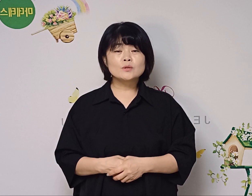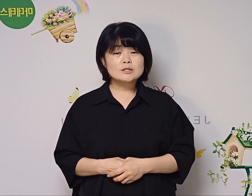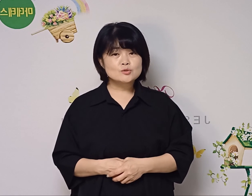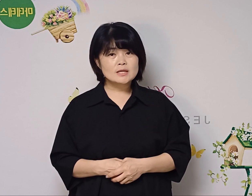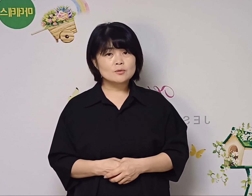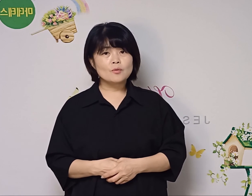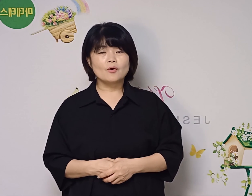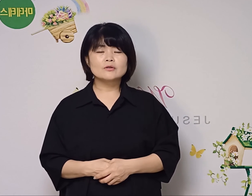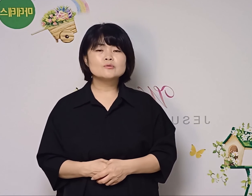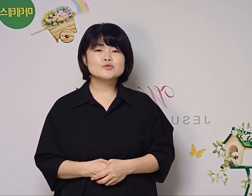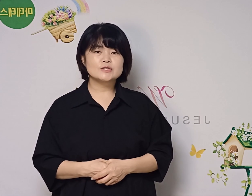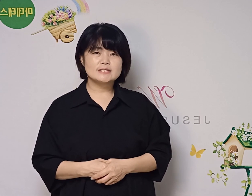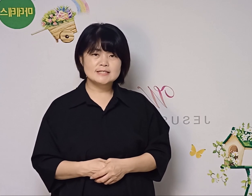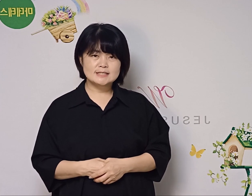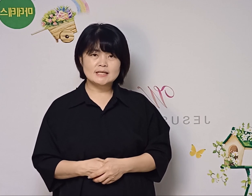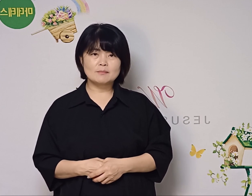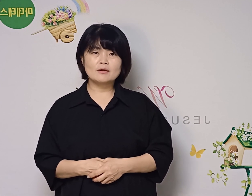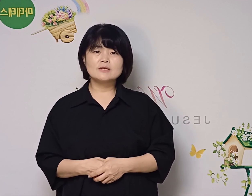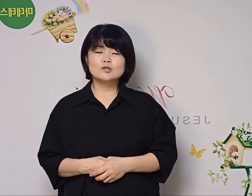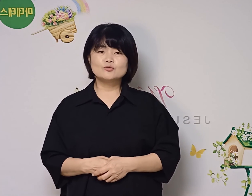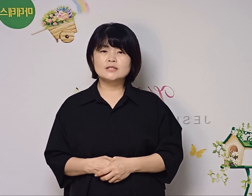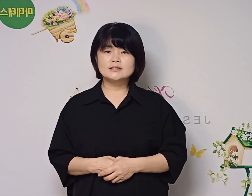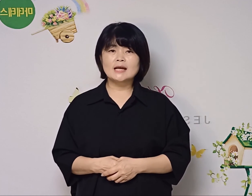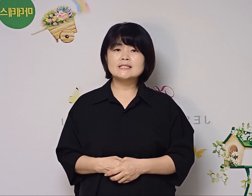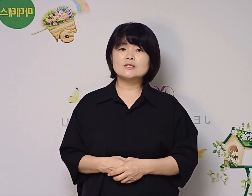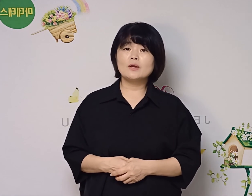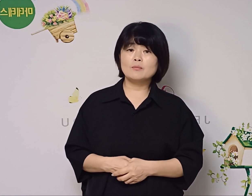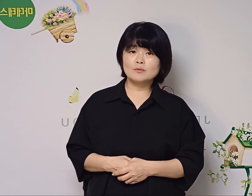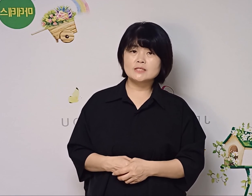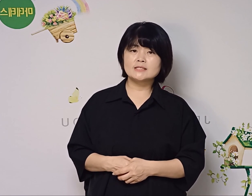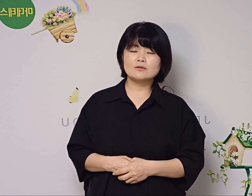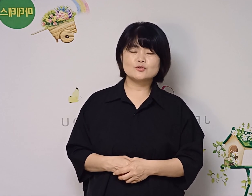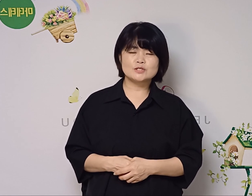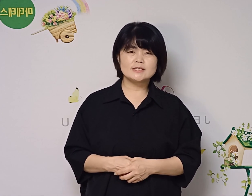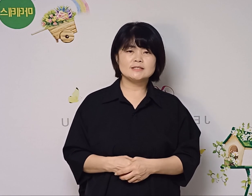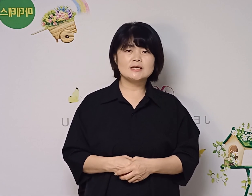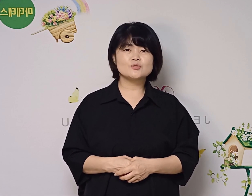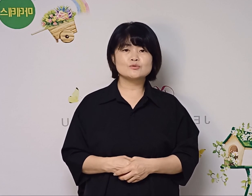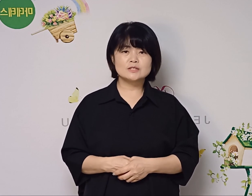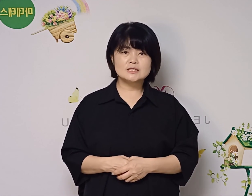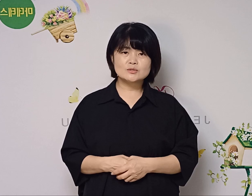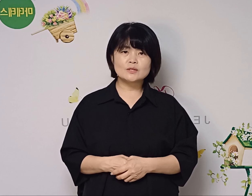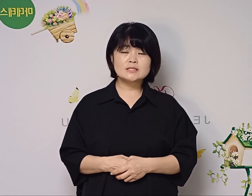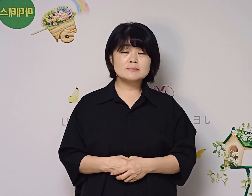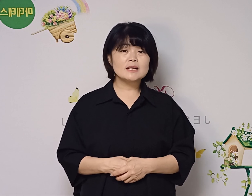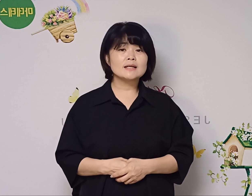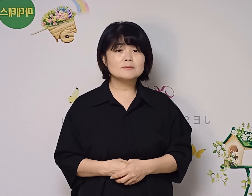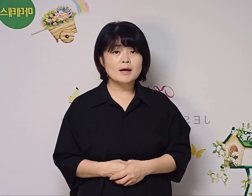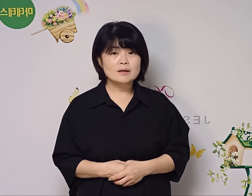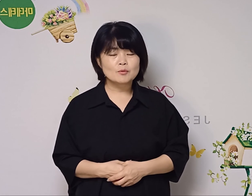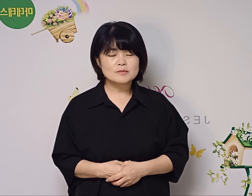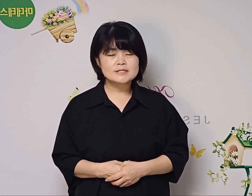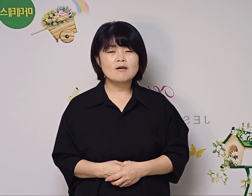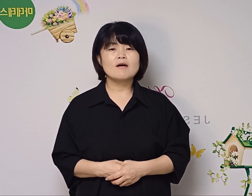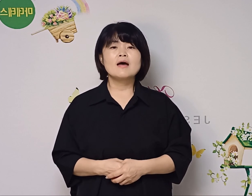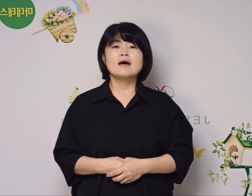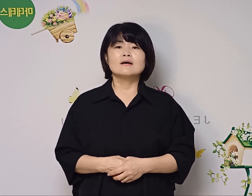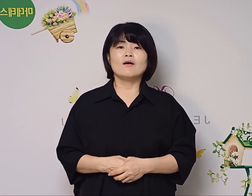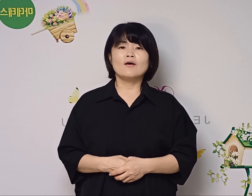중에 있고 어려움 중에 있으시다면 우리를 다시 회복시켜 주실 예수 그리스도의 십자가를 바라보면서